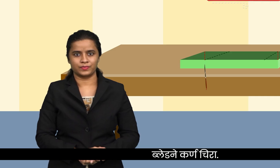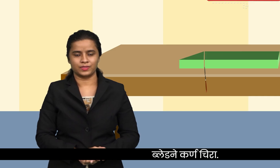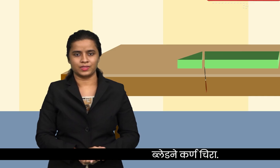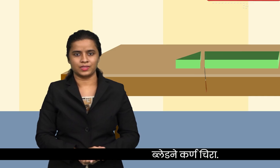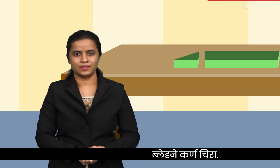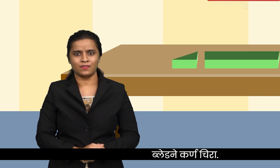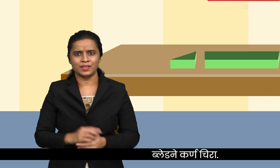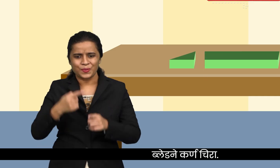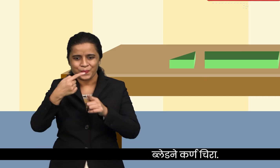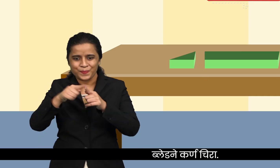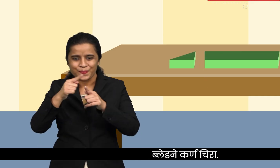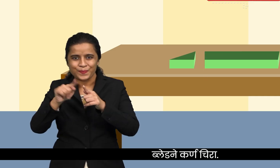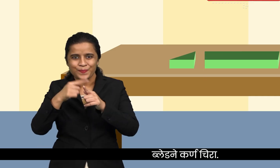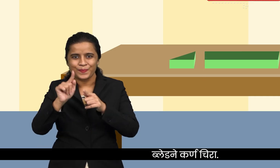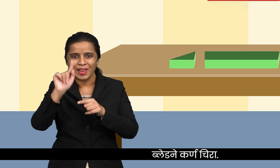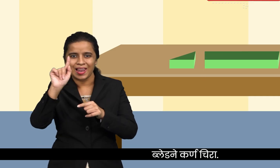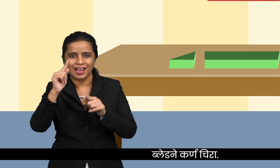ब्लेडने कर्ण चिरा.